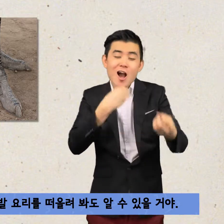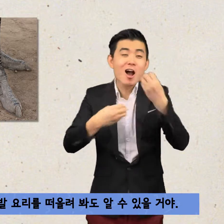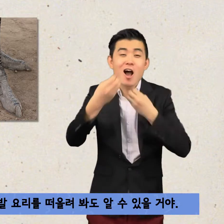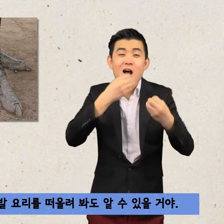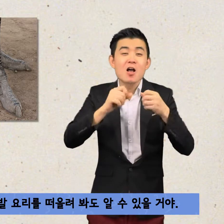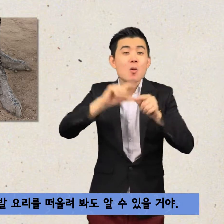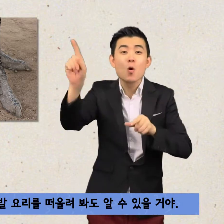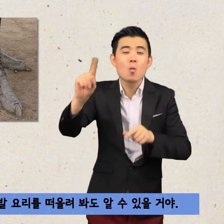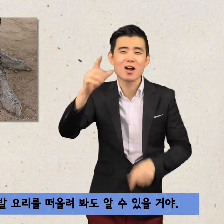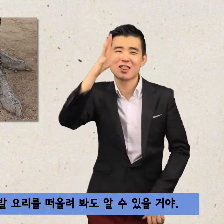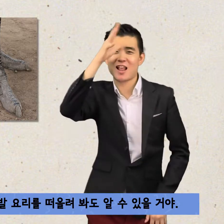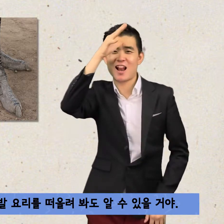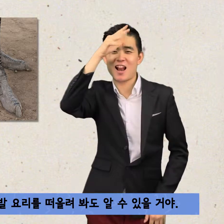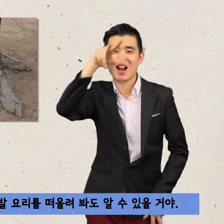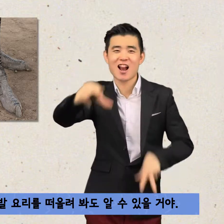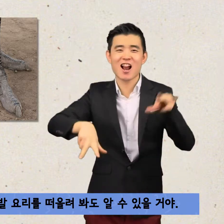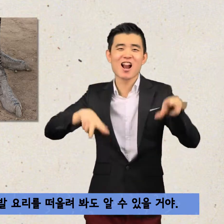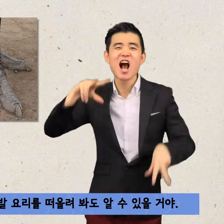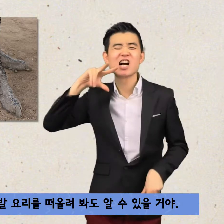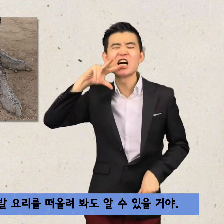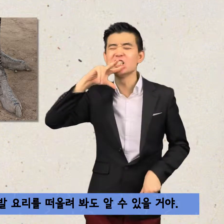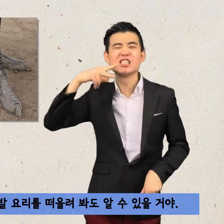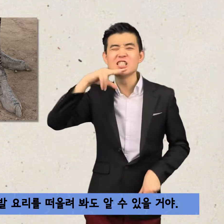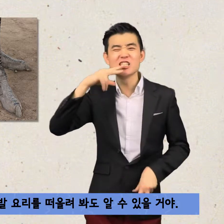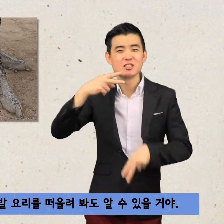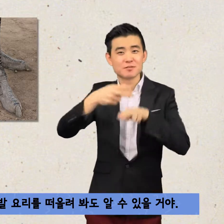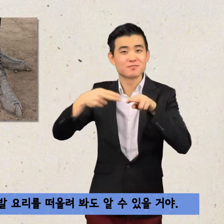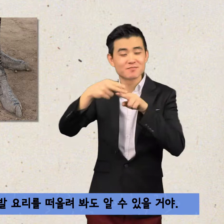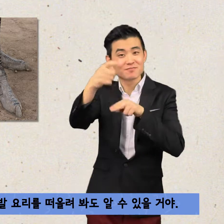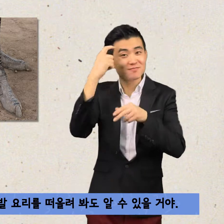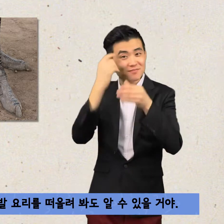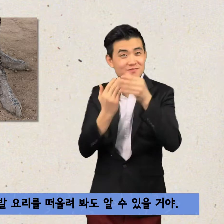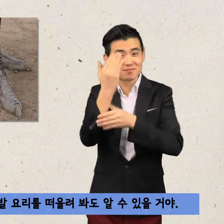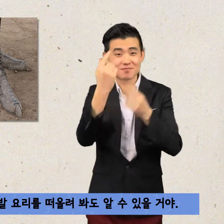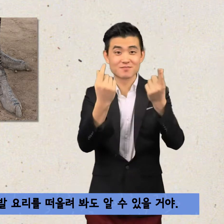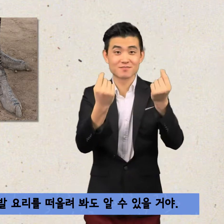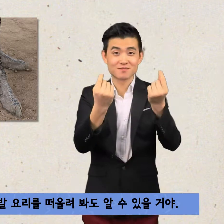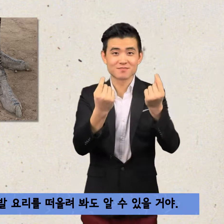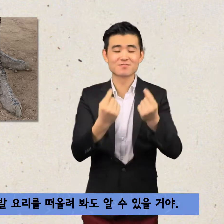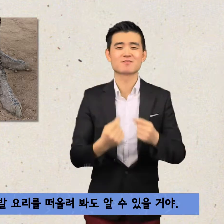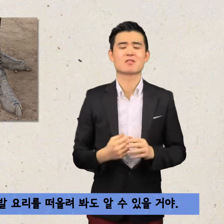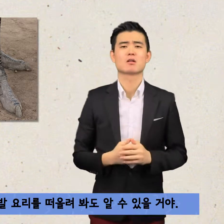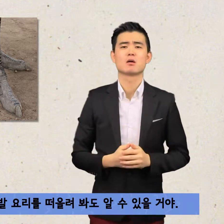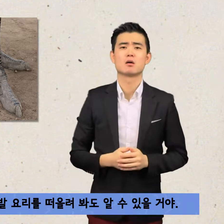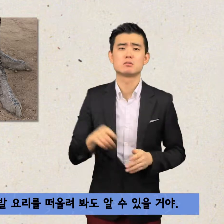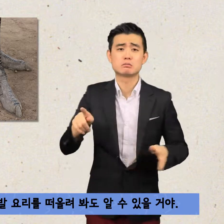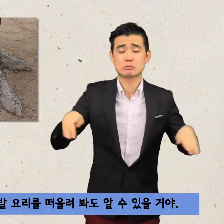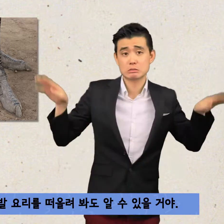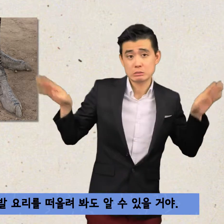우리가 쉽게 먹을 수 있는 닭발 요리를 떠올려 봐도 알 수 있을 거야.